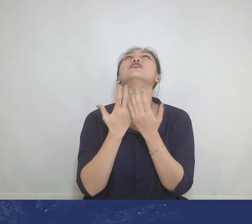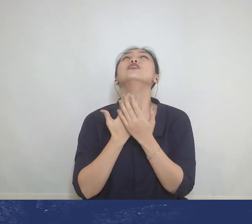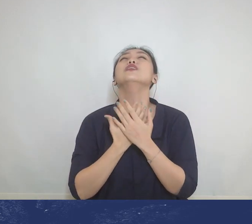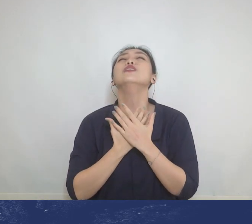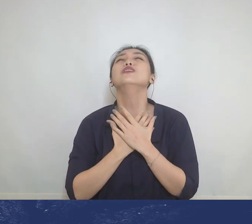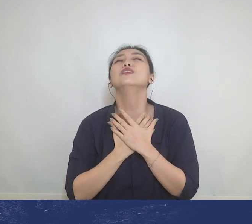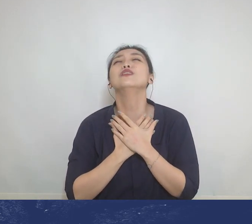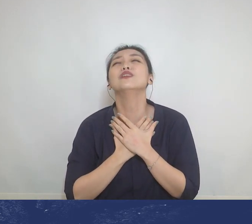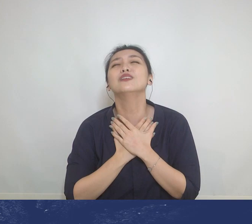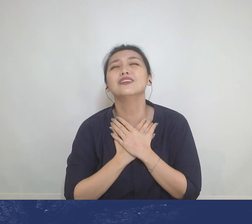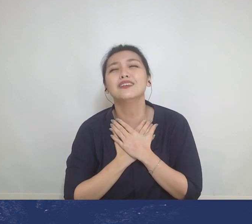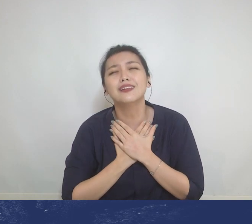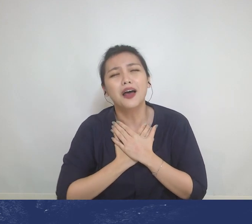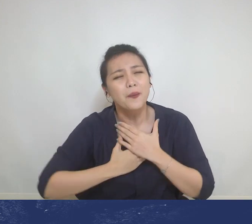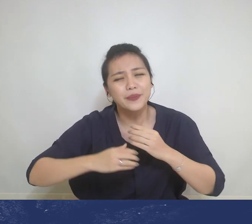Dan nafasku